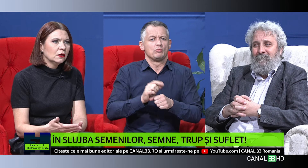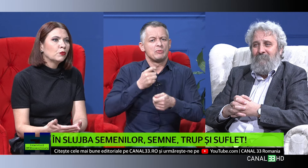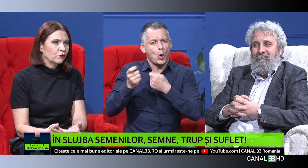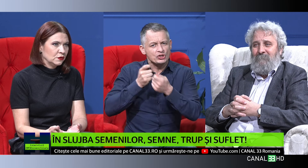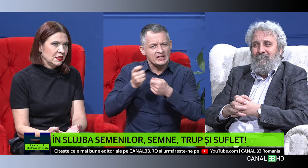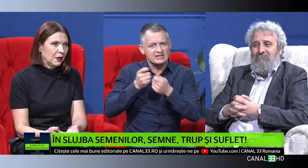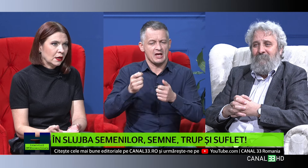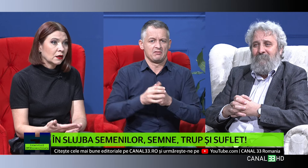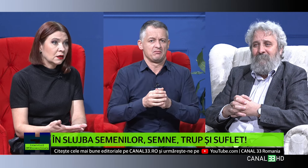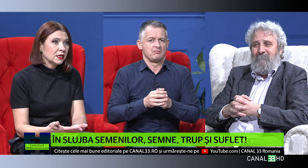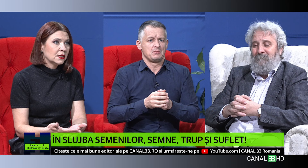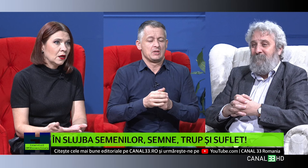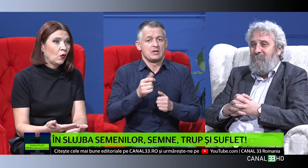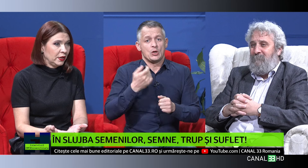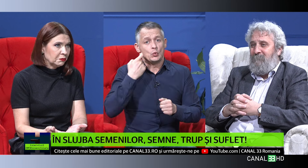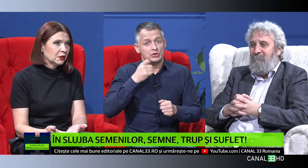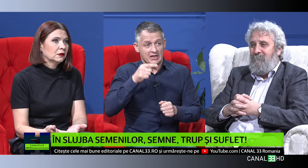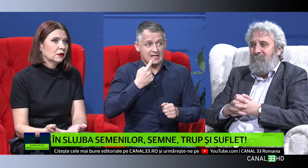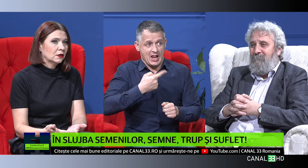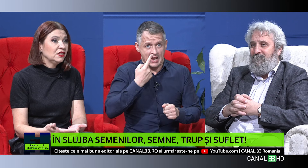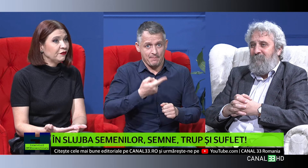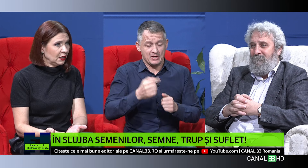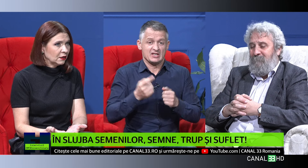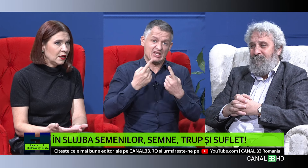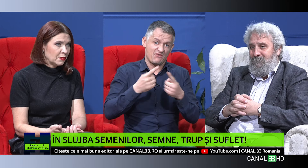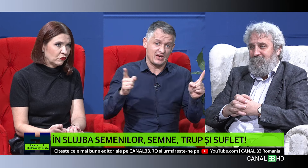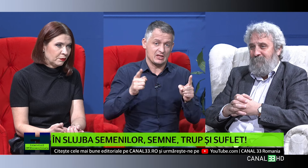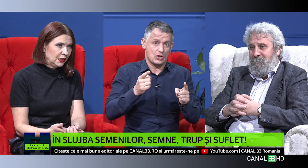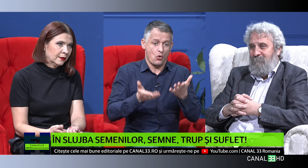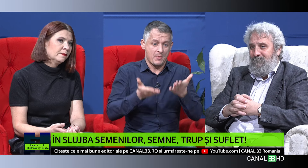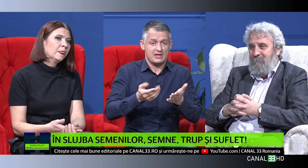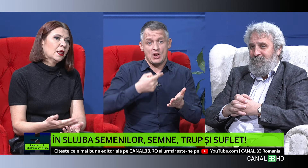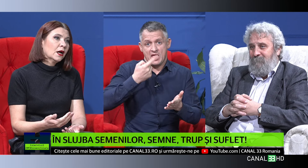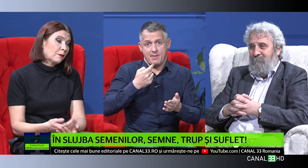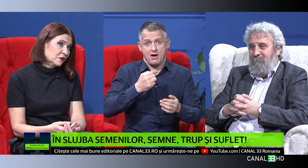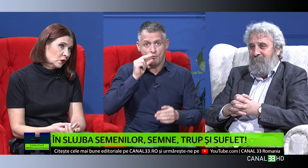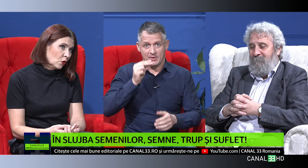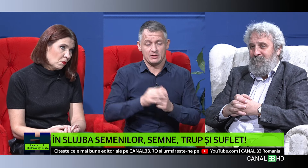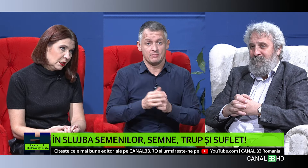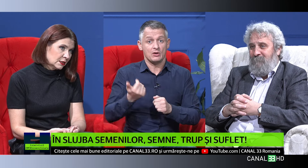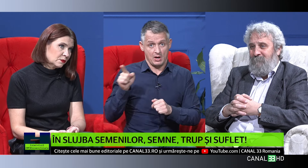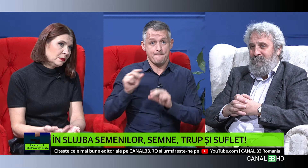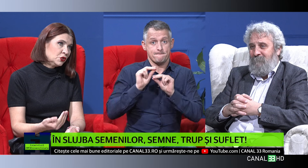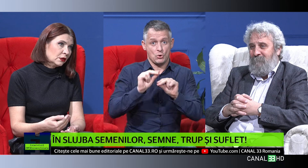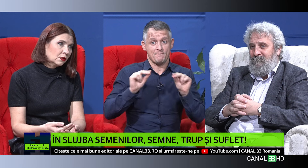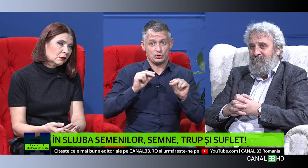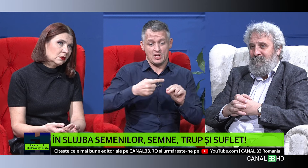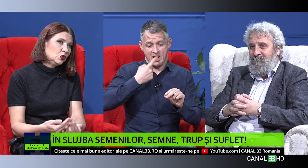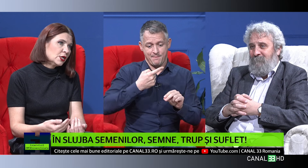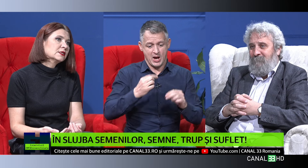în profunzime că este o limbă diferită de limba vorbită. Ca profesor de română, să spunem, și încerc